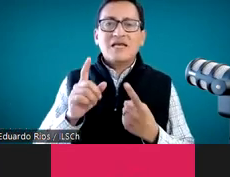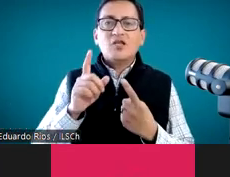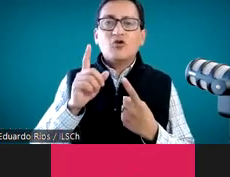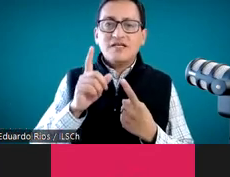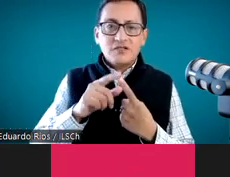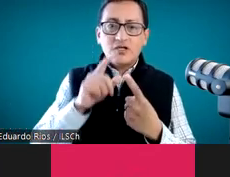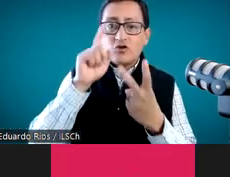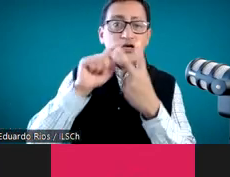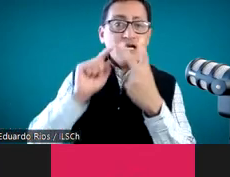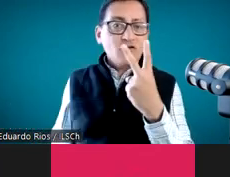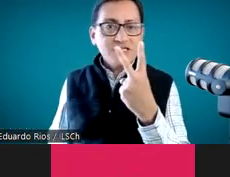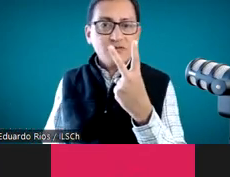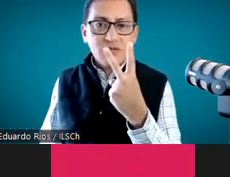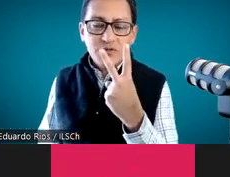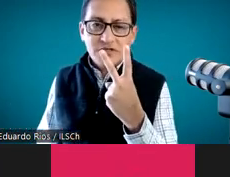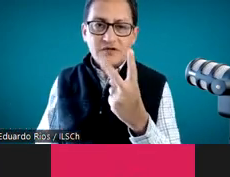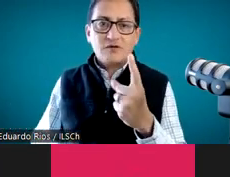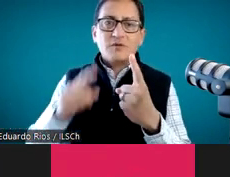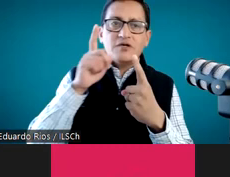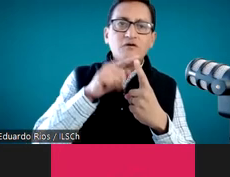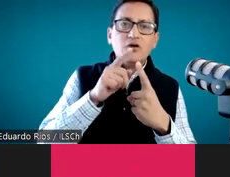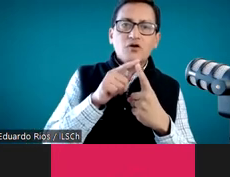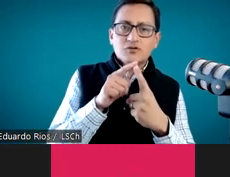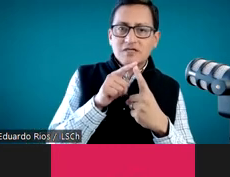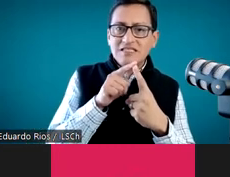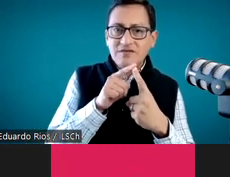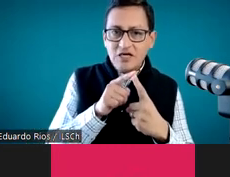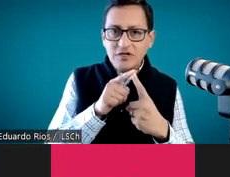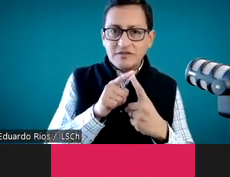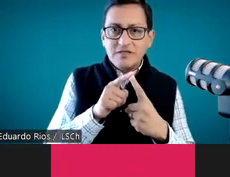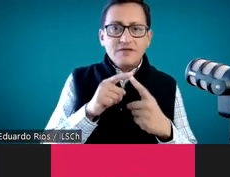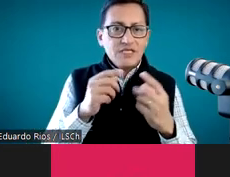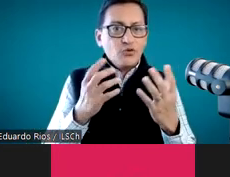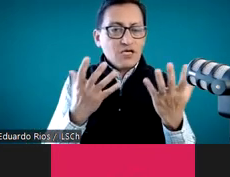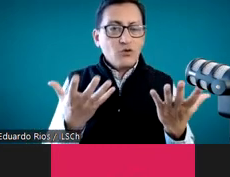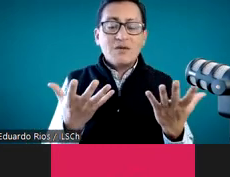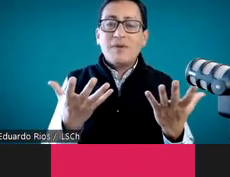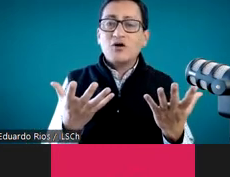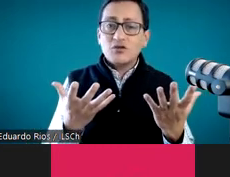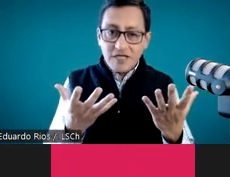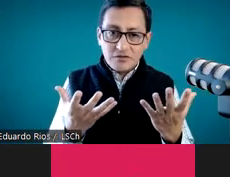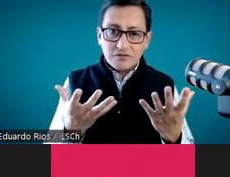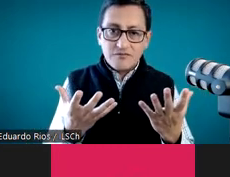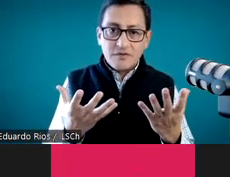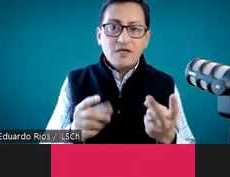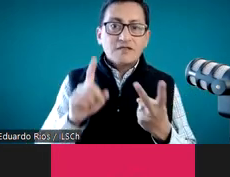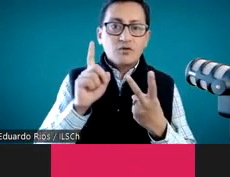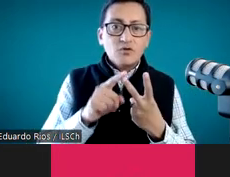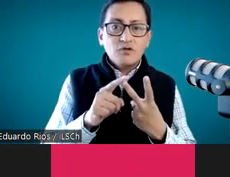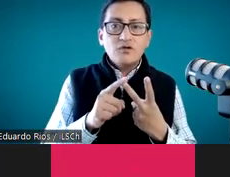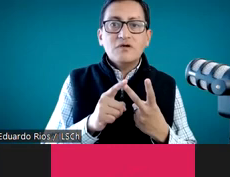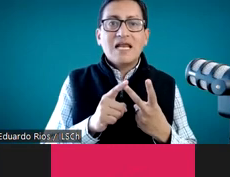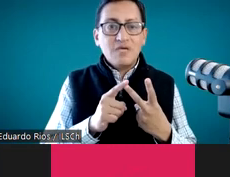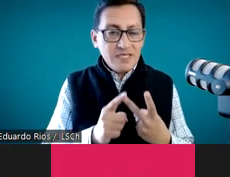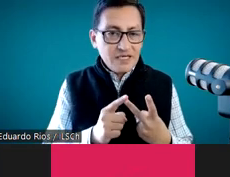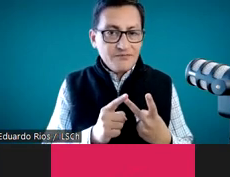tiene este elemento básico, estos dos elementos básicos que hemos mencionado. Primero, los clasificadores, dibujar con nuestras manos los objetos.